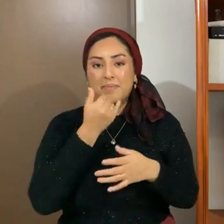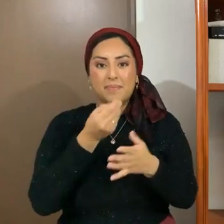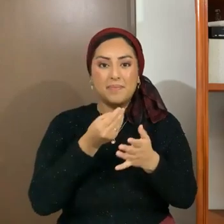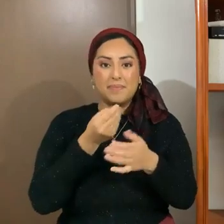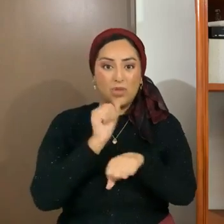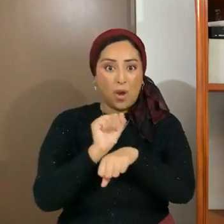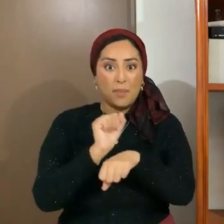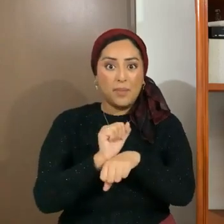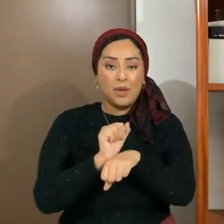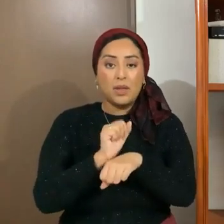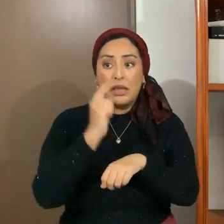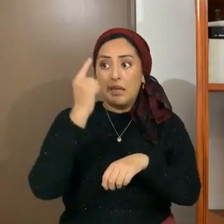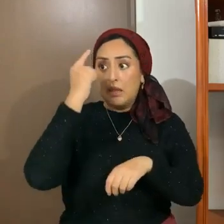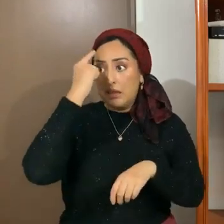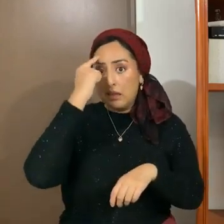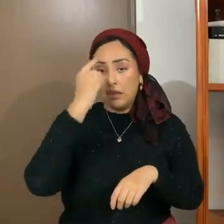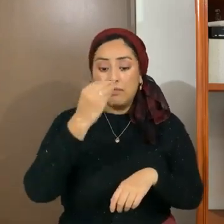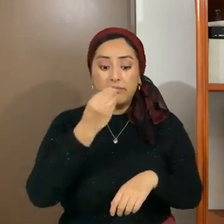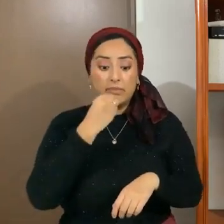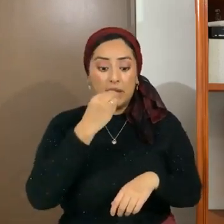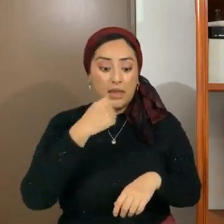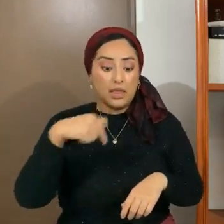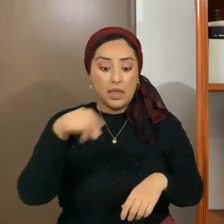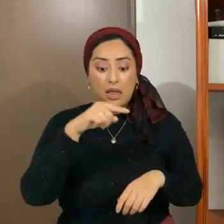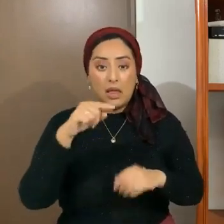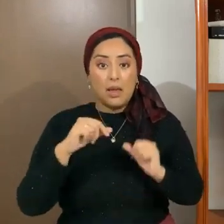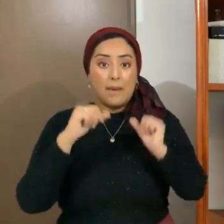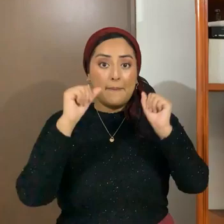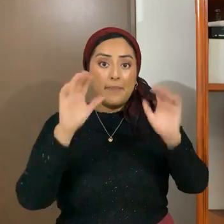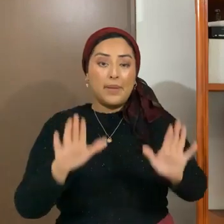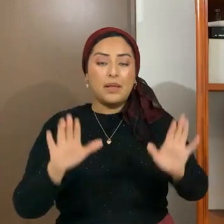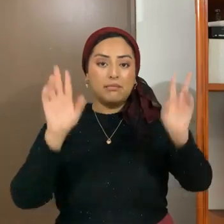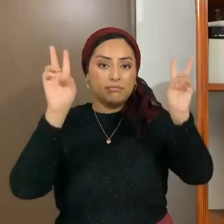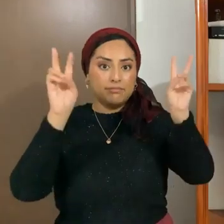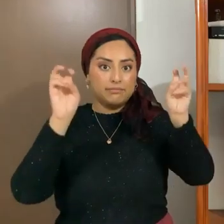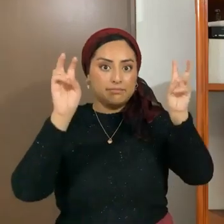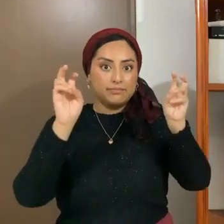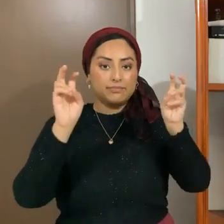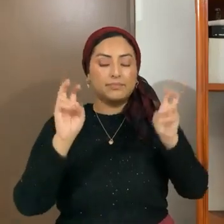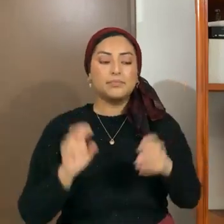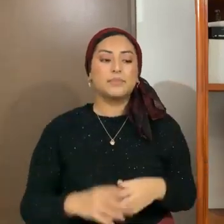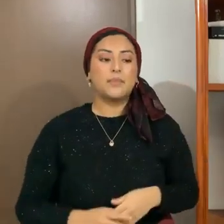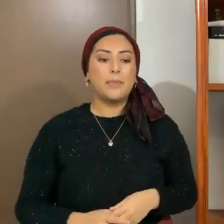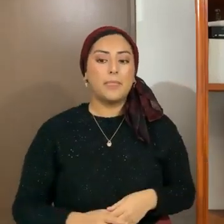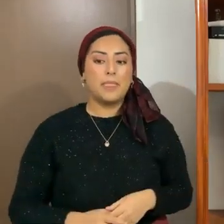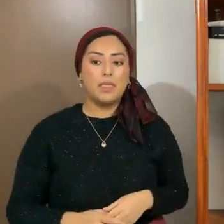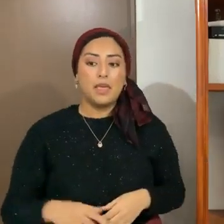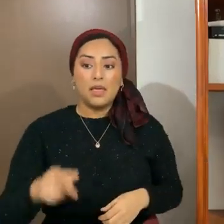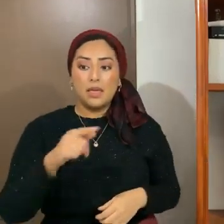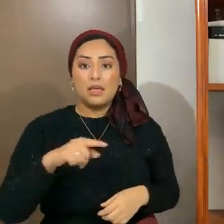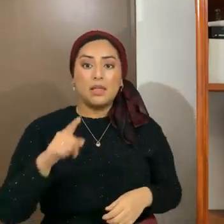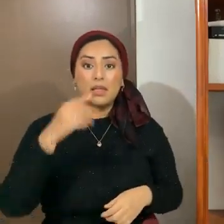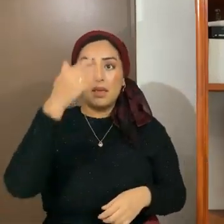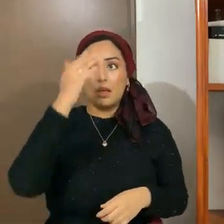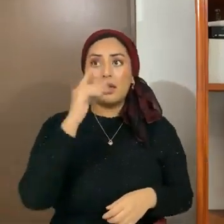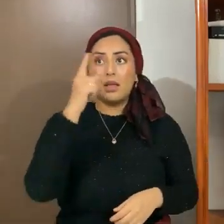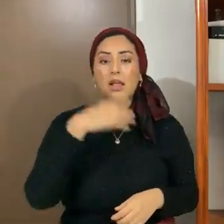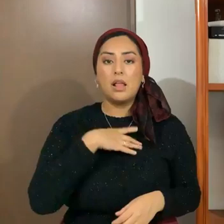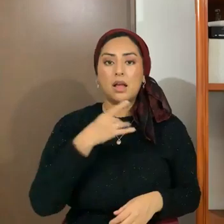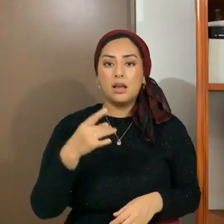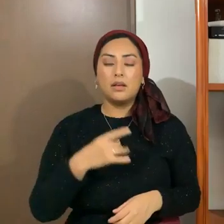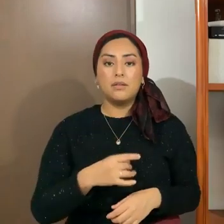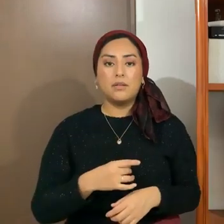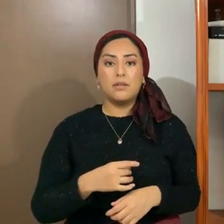maldición, piensas que esos alimentos que bendices, entre comillas, porque no son bendecidos, van a ser agradables delante de